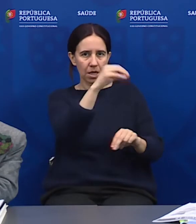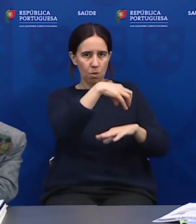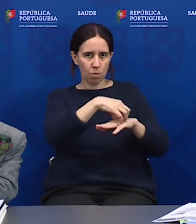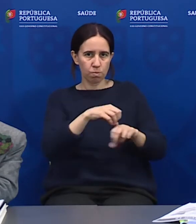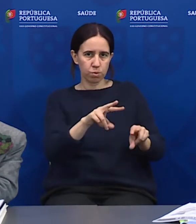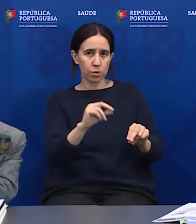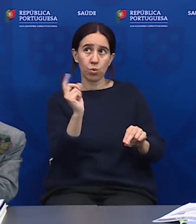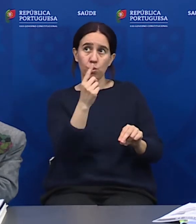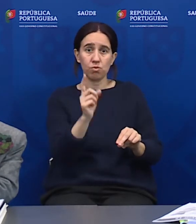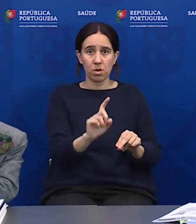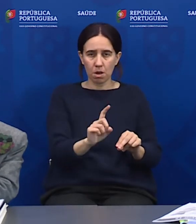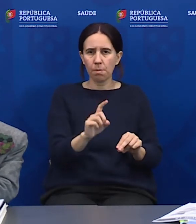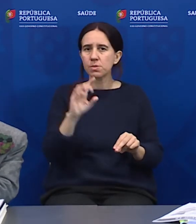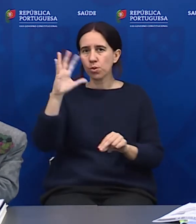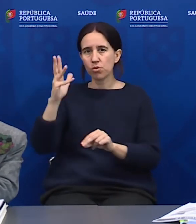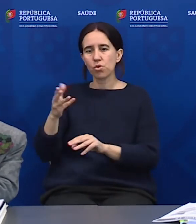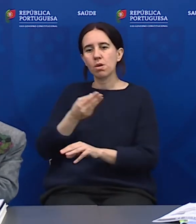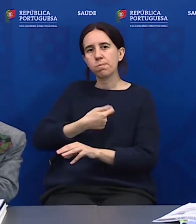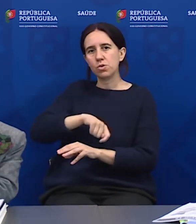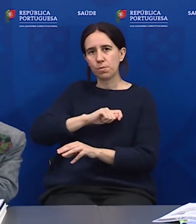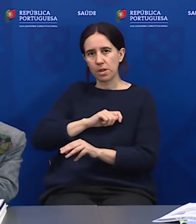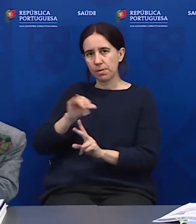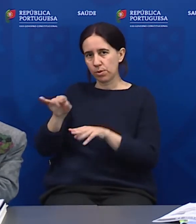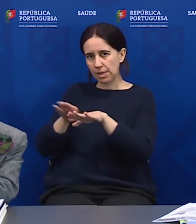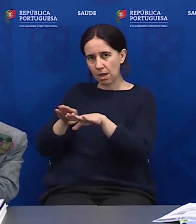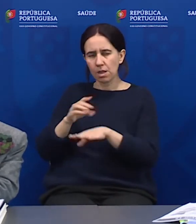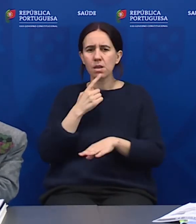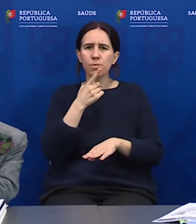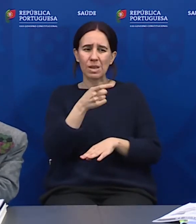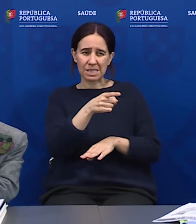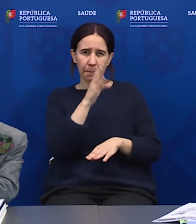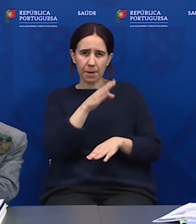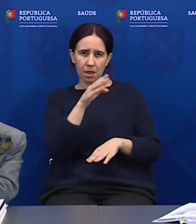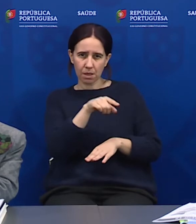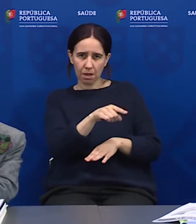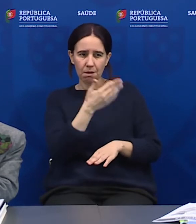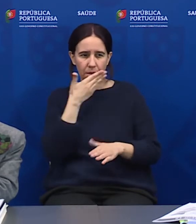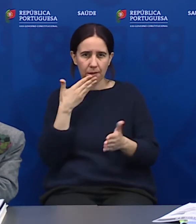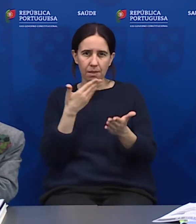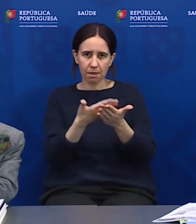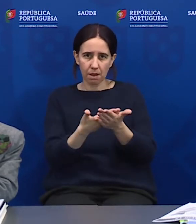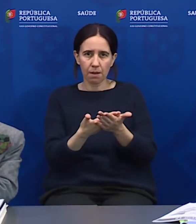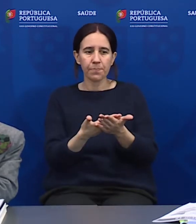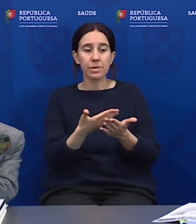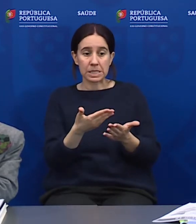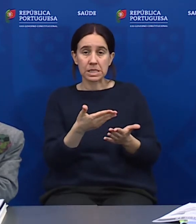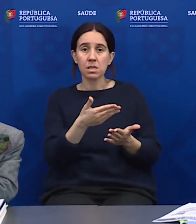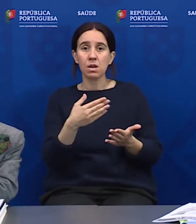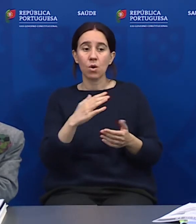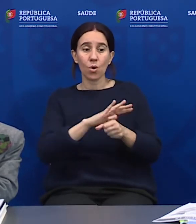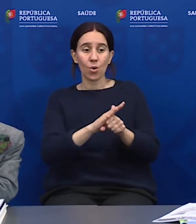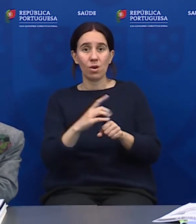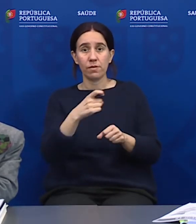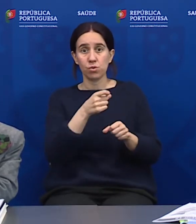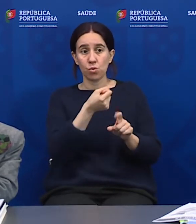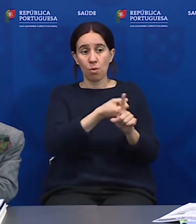todas, mas isso também já acontece em Espanha e em Itália. Pergunto se esta prática é eficaz no combate ao